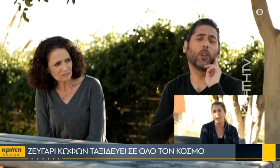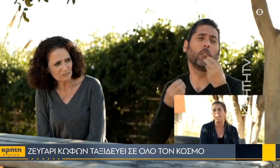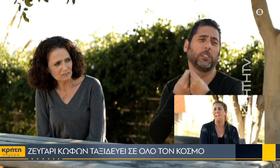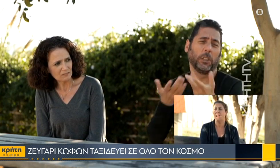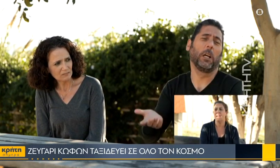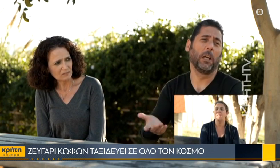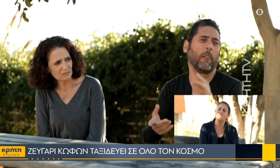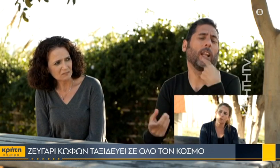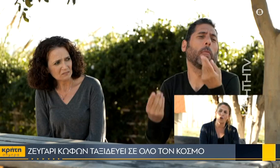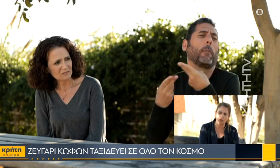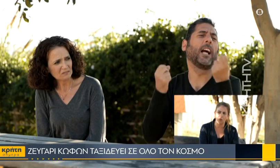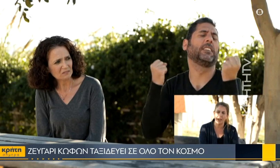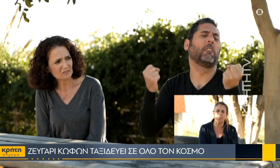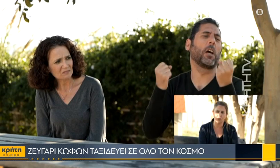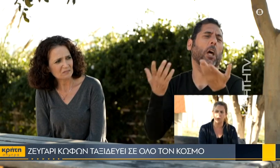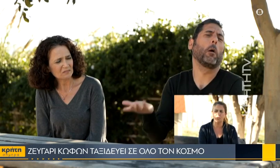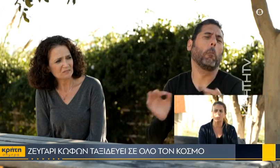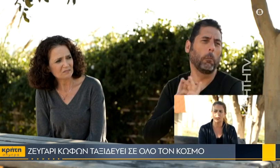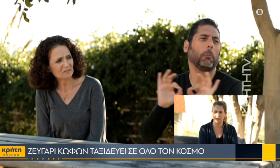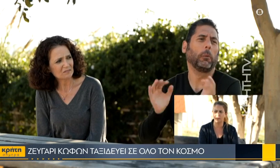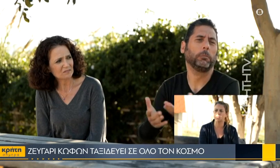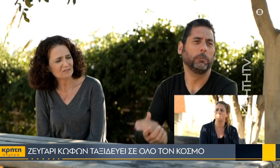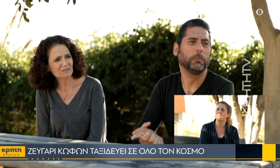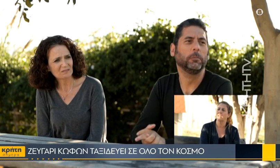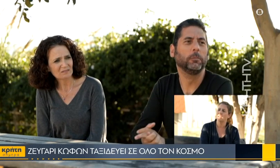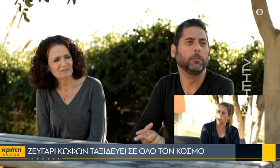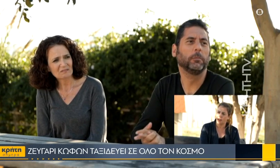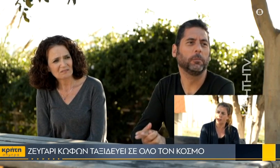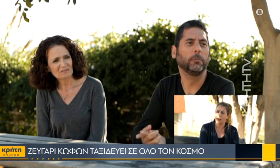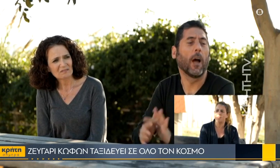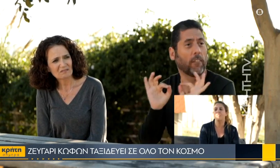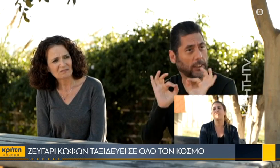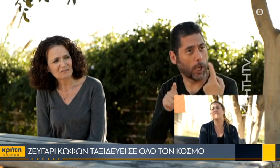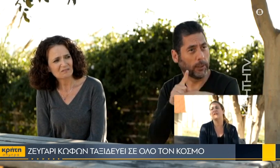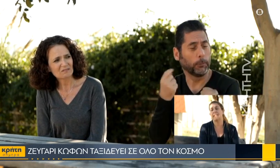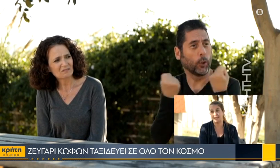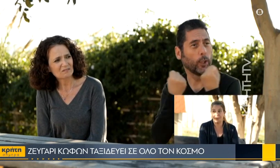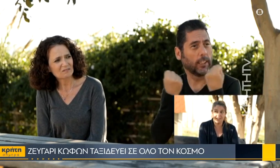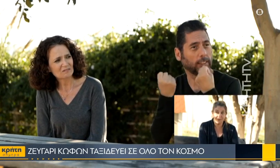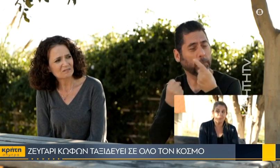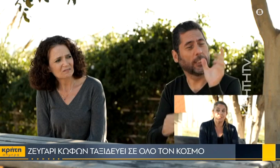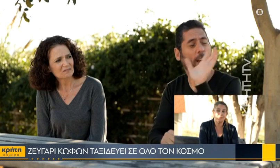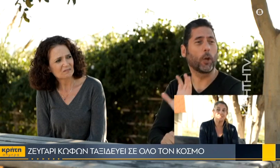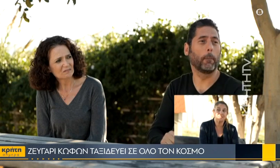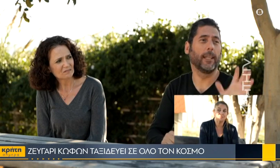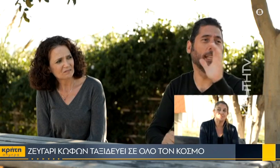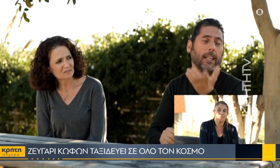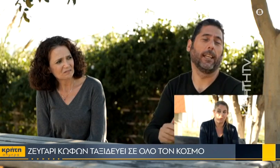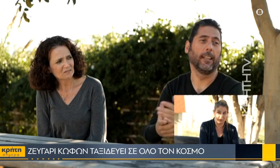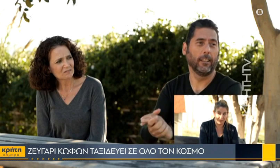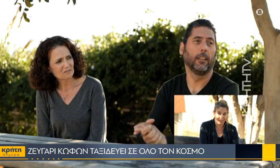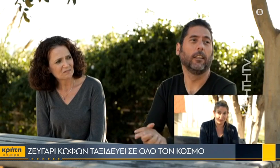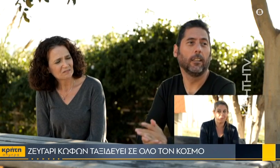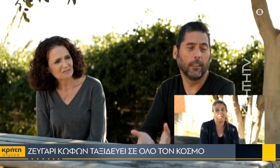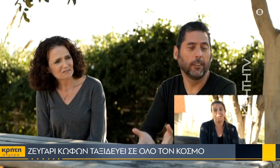Ευρώπη είναι πιο εύκολο ένας κοφός άνθρωπος να ταξιδέψει. Βέβαια, εντάξει, εμείς στην Ευρώπη την έχουμε ταξιδέψει με